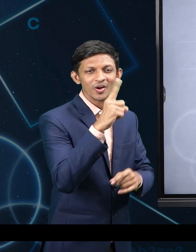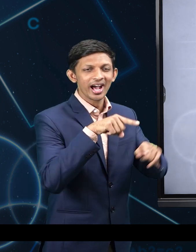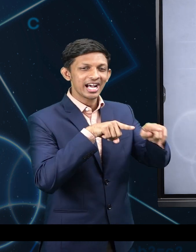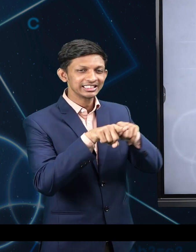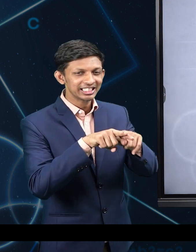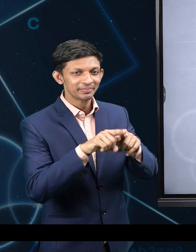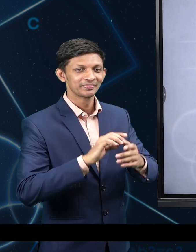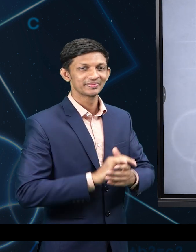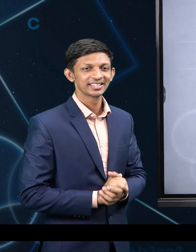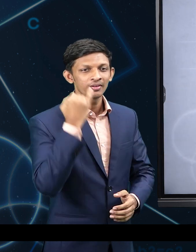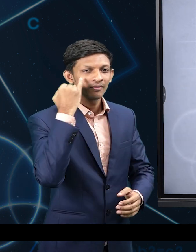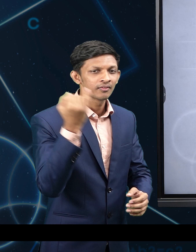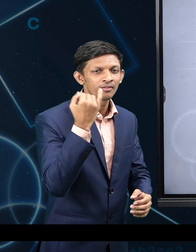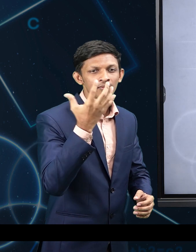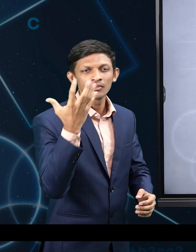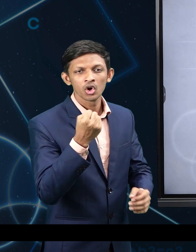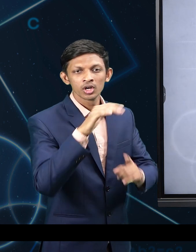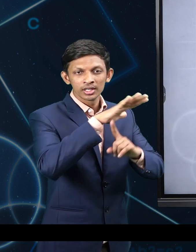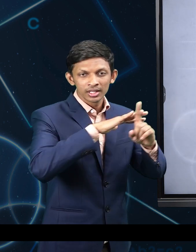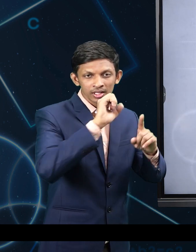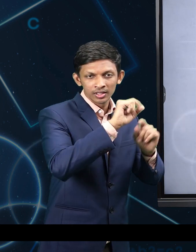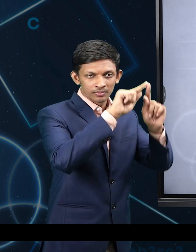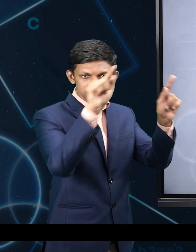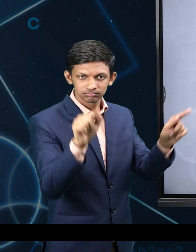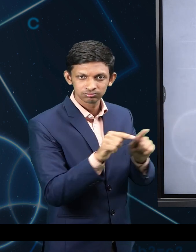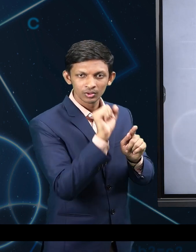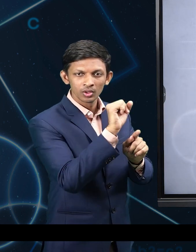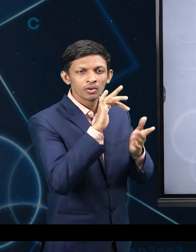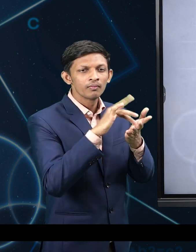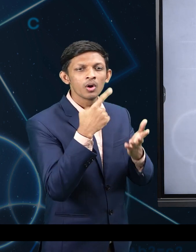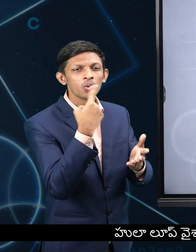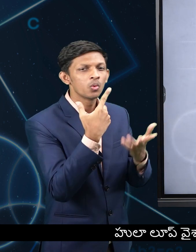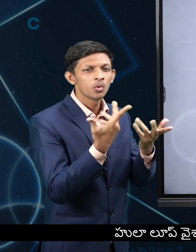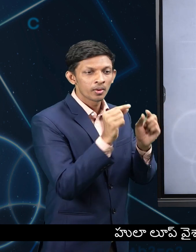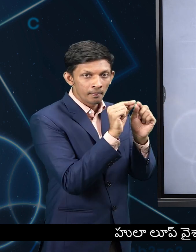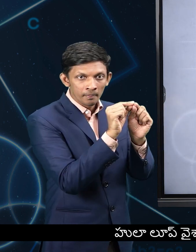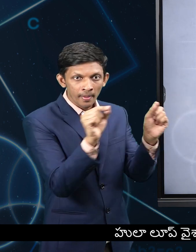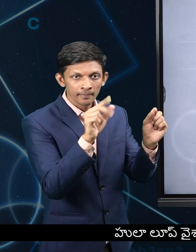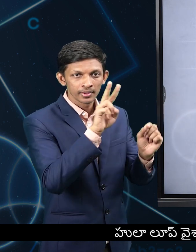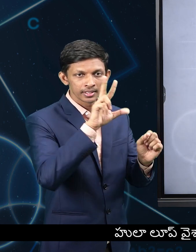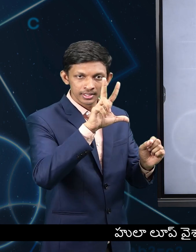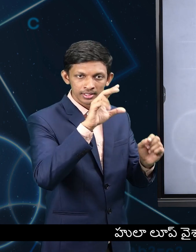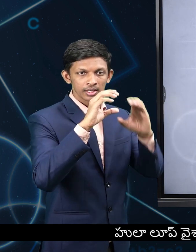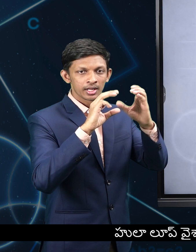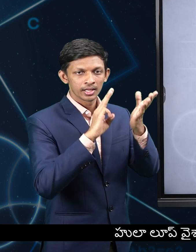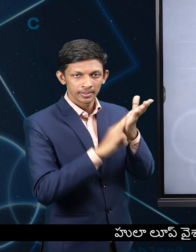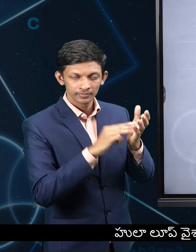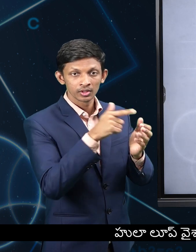ఉదాహరణ: 28 సెంటీమీటర్ల వ్యాసం కలిగిన హూలా లూప్ వైశాల్యాన్ని కనుగొనండి.